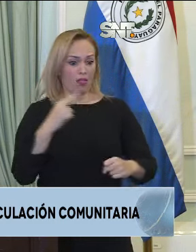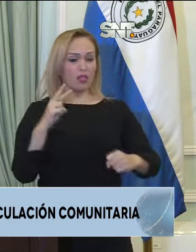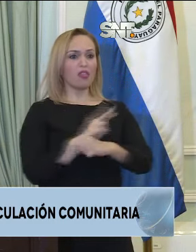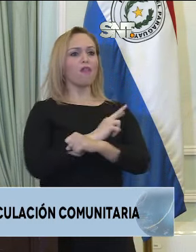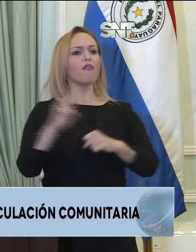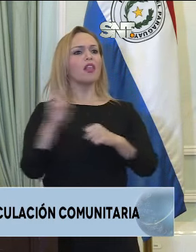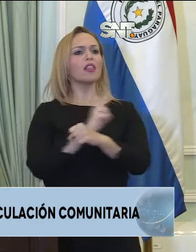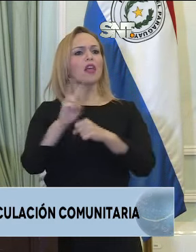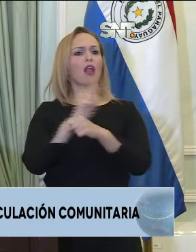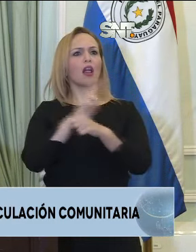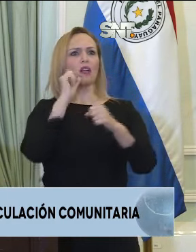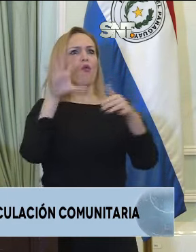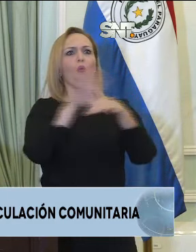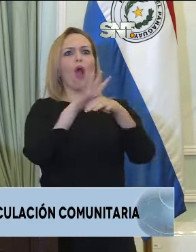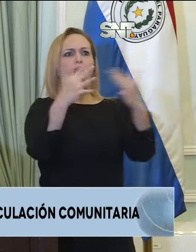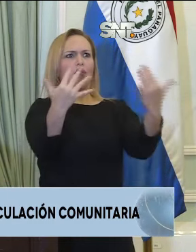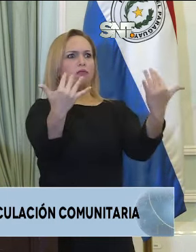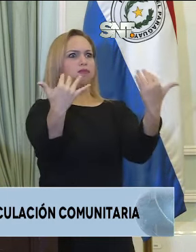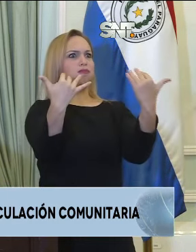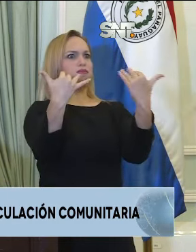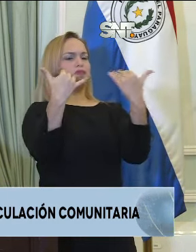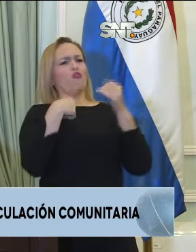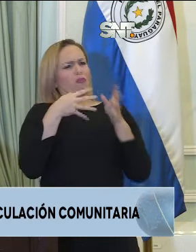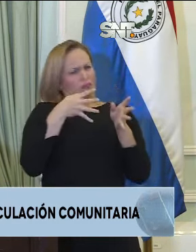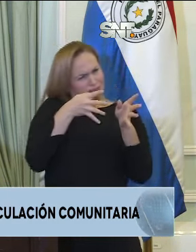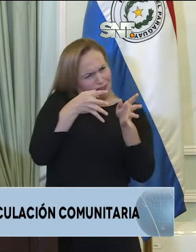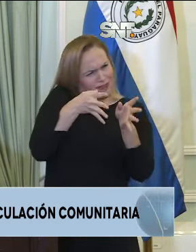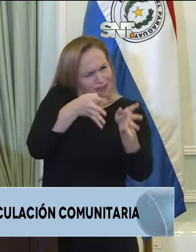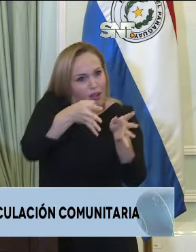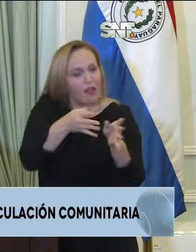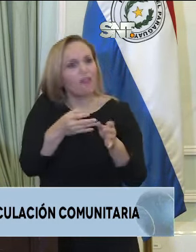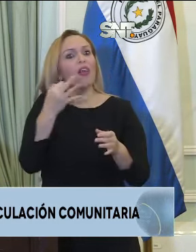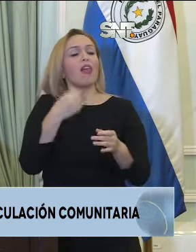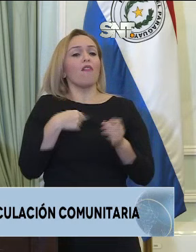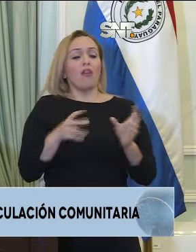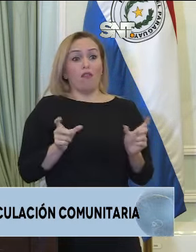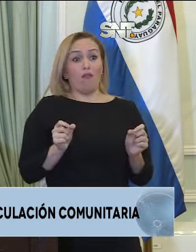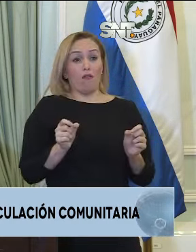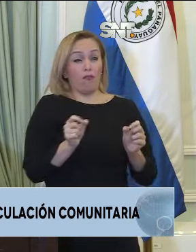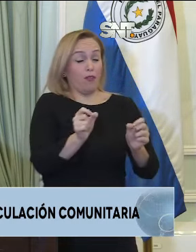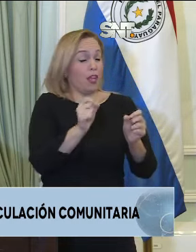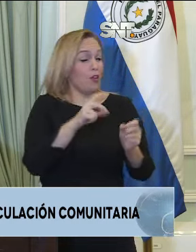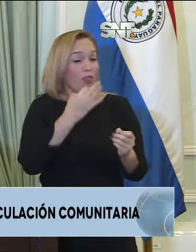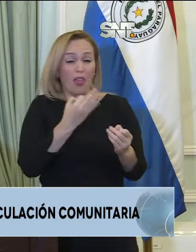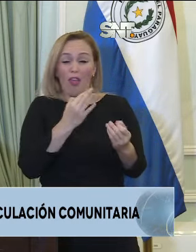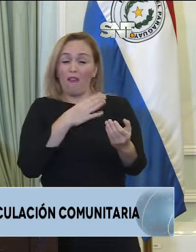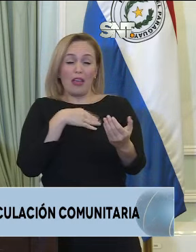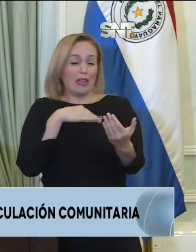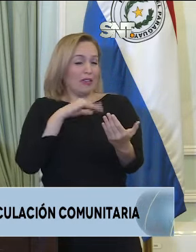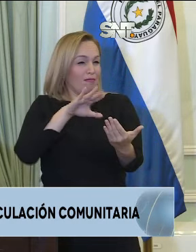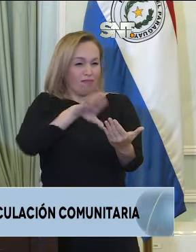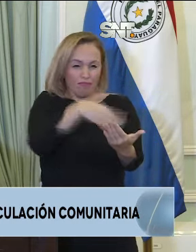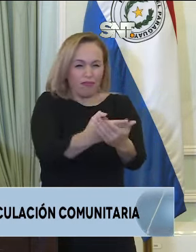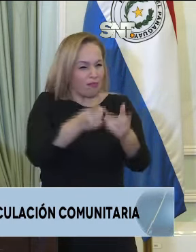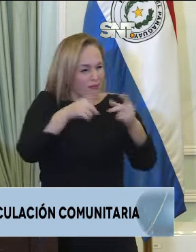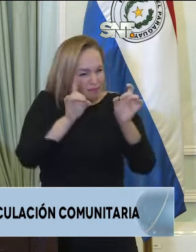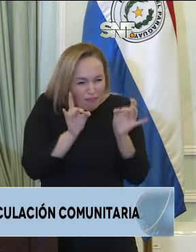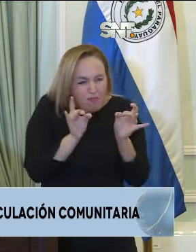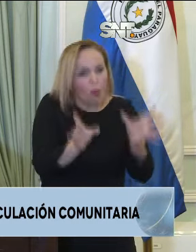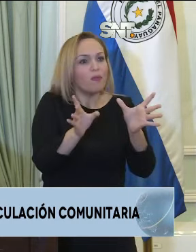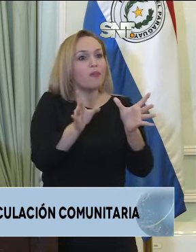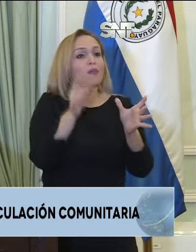del invasor, que en este caso es el virus que tanto temor y daño ha